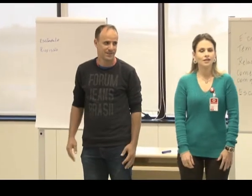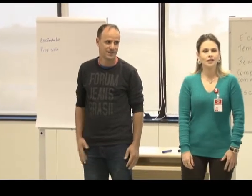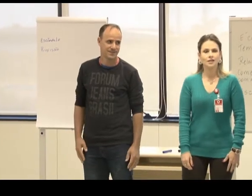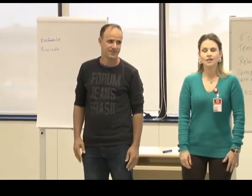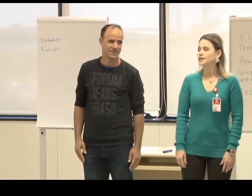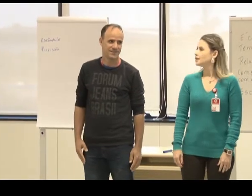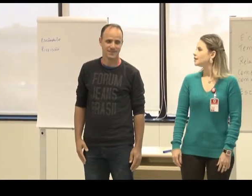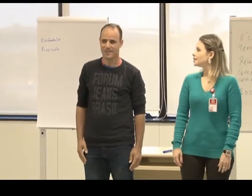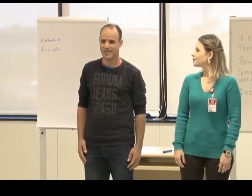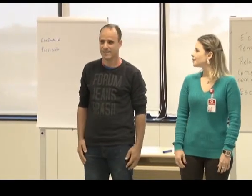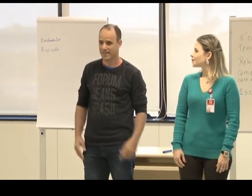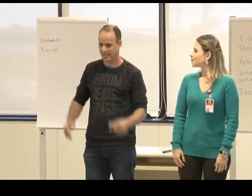Vai. Quem que foi embora?